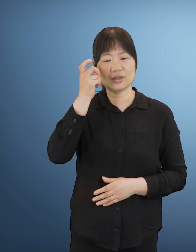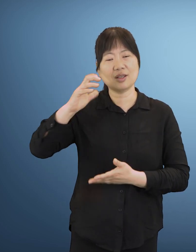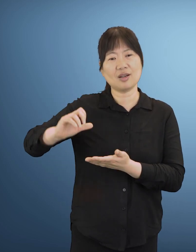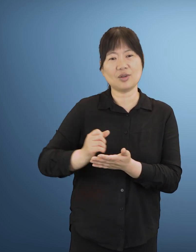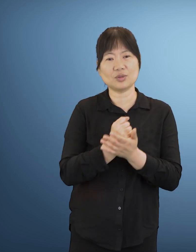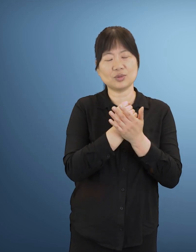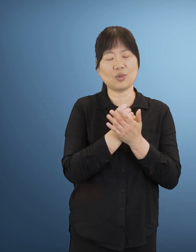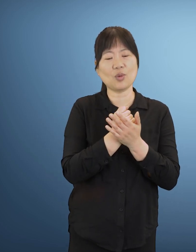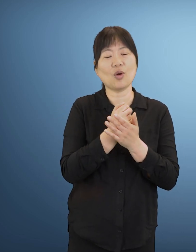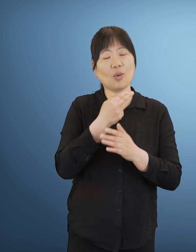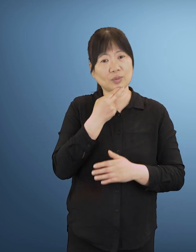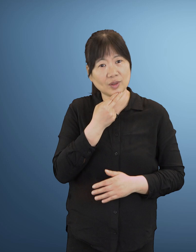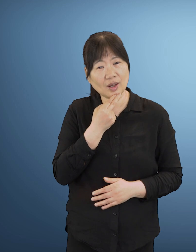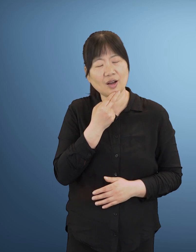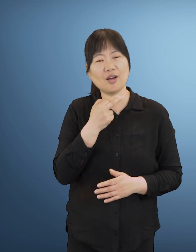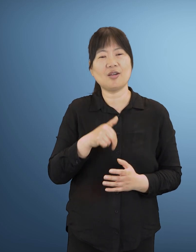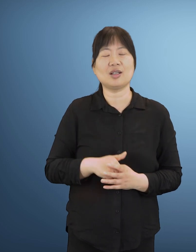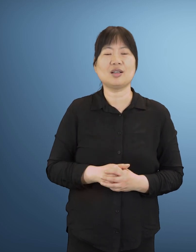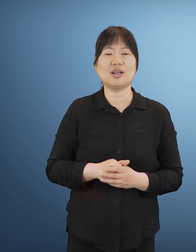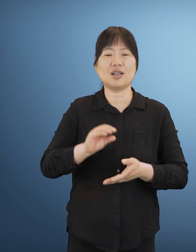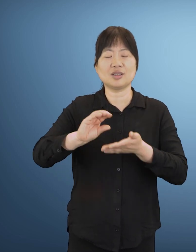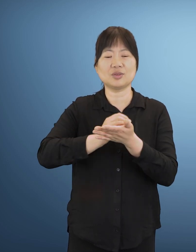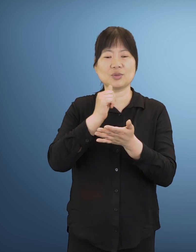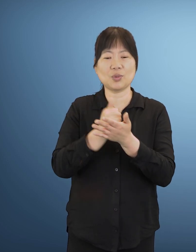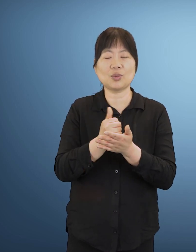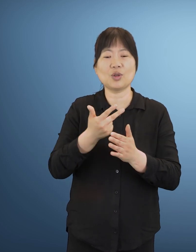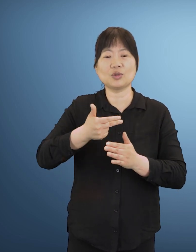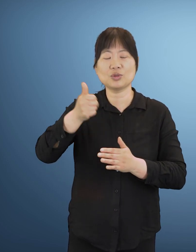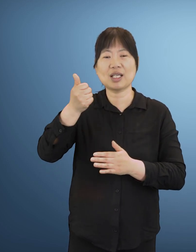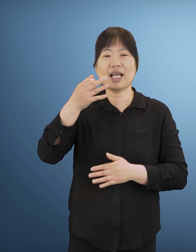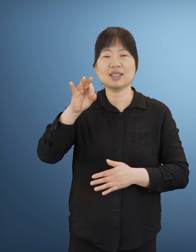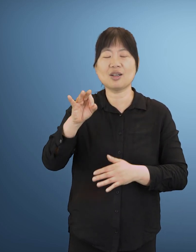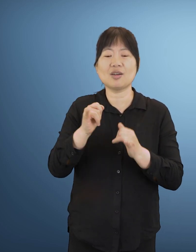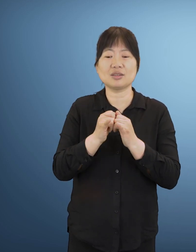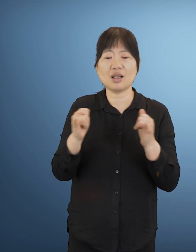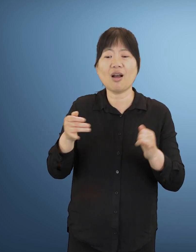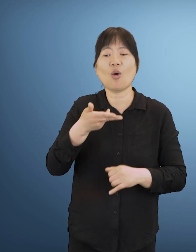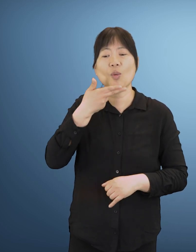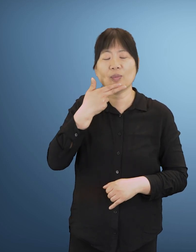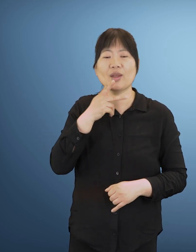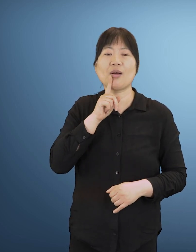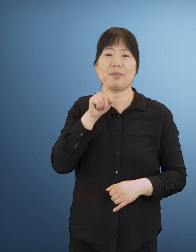성령으로 하지 않고는 그리스도를 주라 시인할 자가 없다.